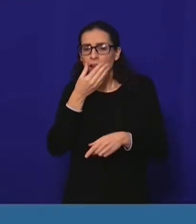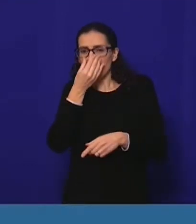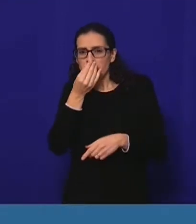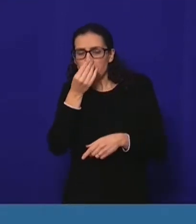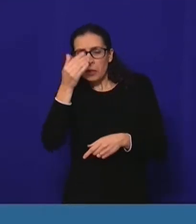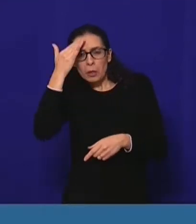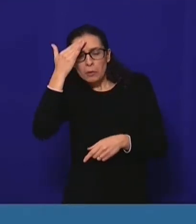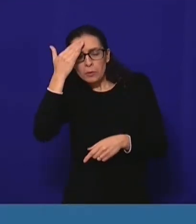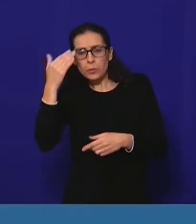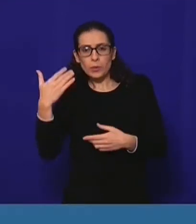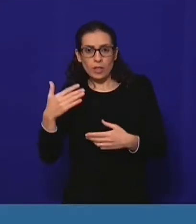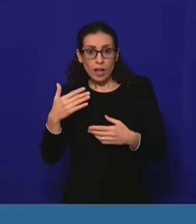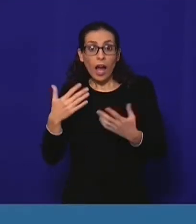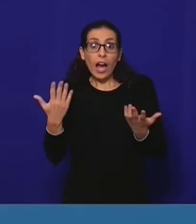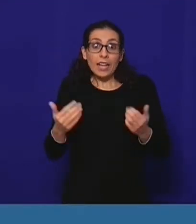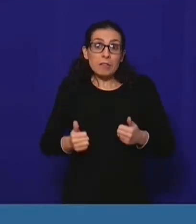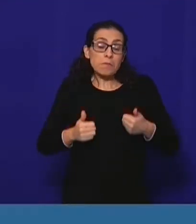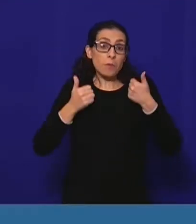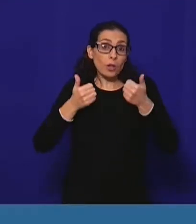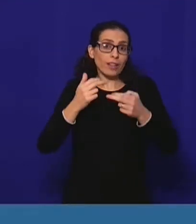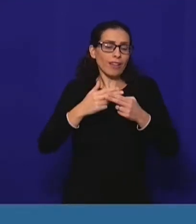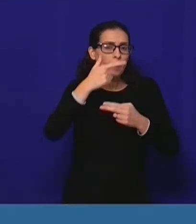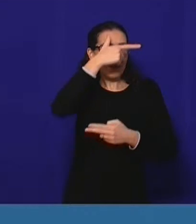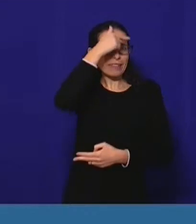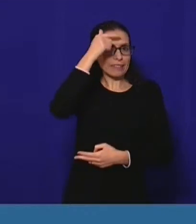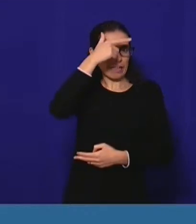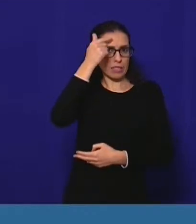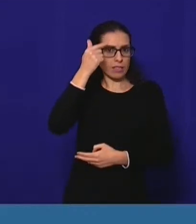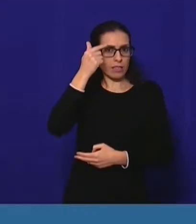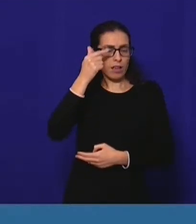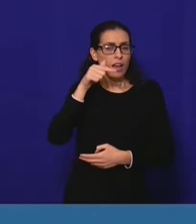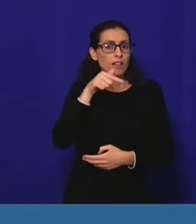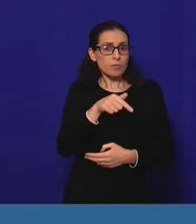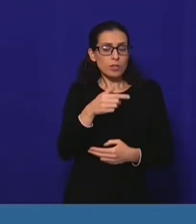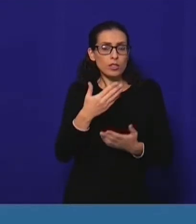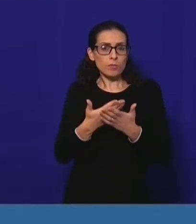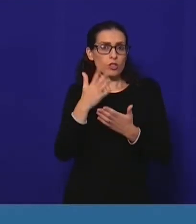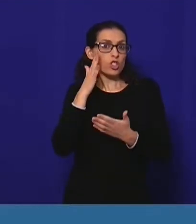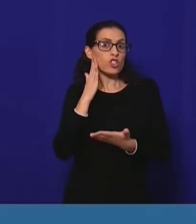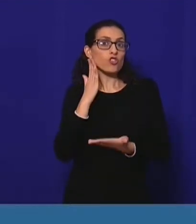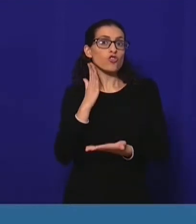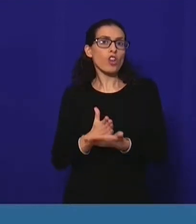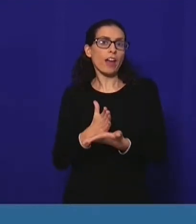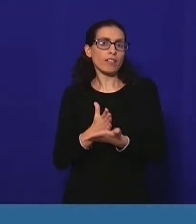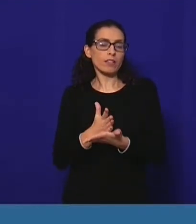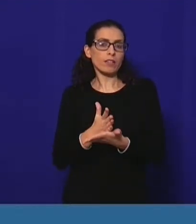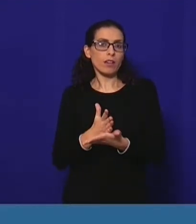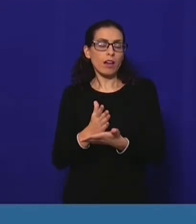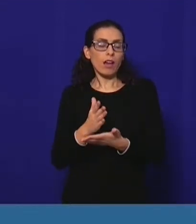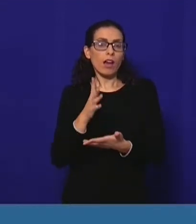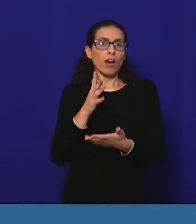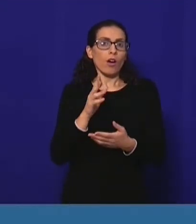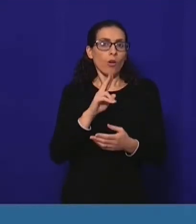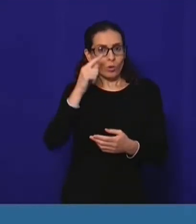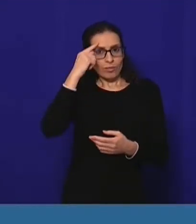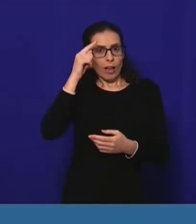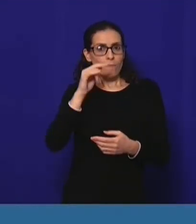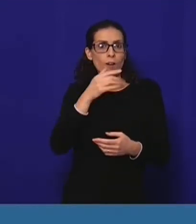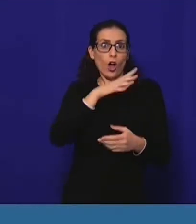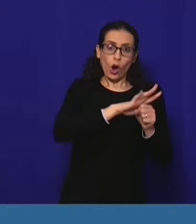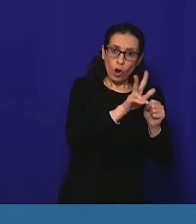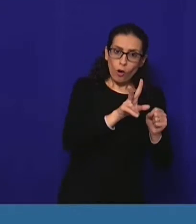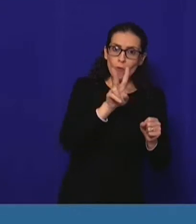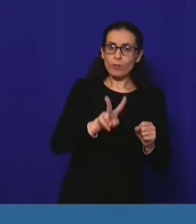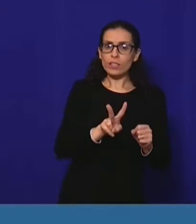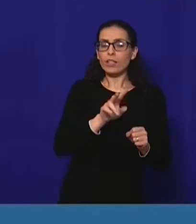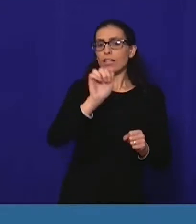li tiġi tagħmel it-test għaliex ma tistax tgħid jekk kienx COVID jew le u ma tistax tgħid allura tkun qiegħed tpoġġi lill-komplament